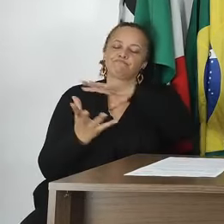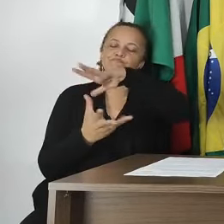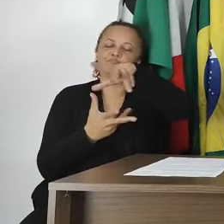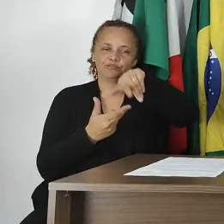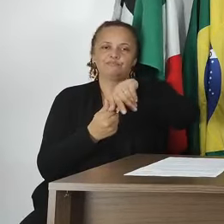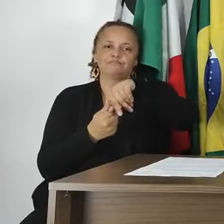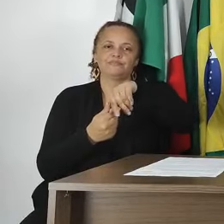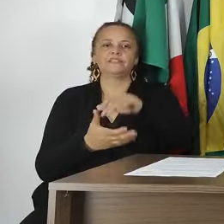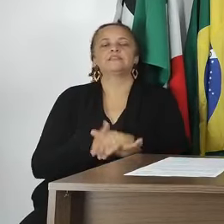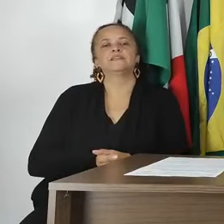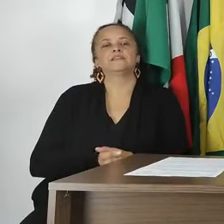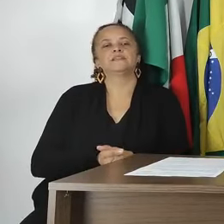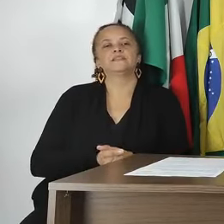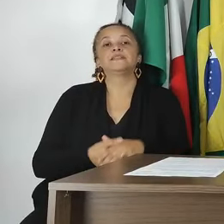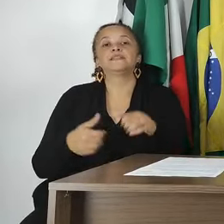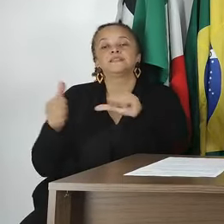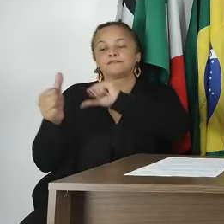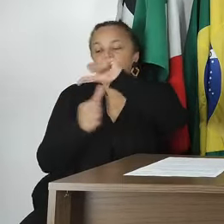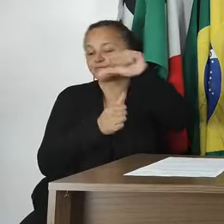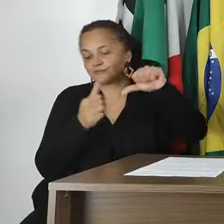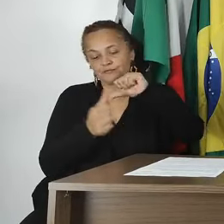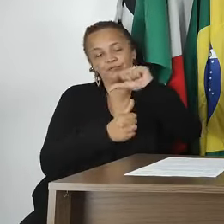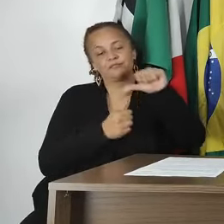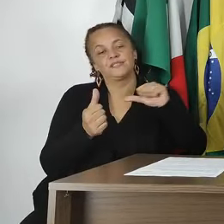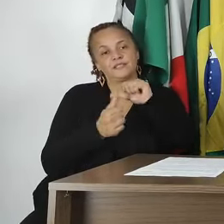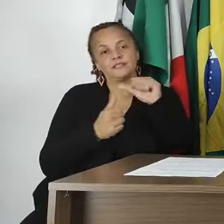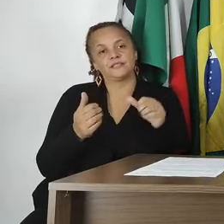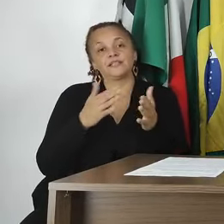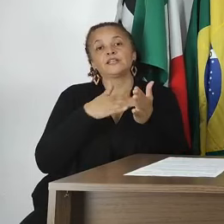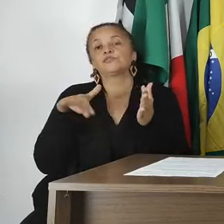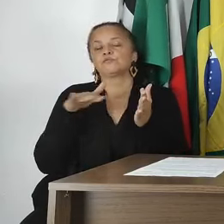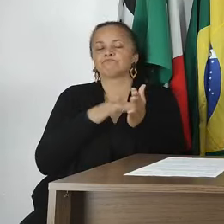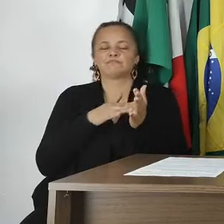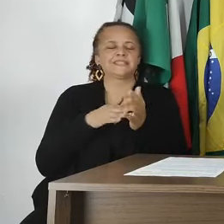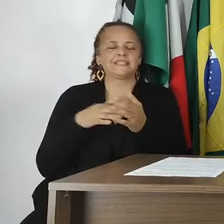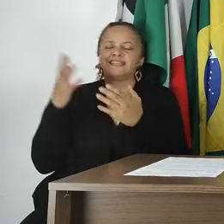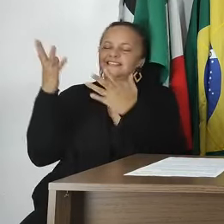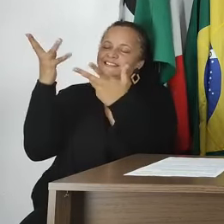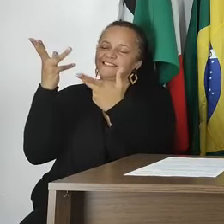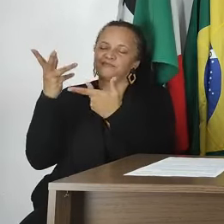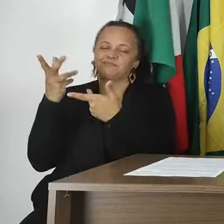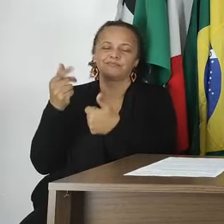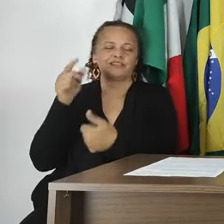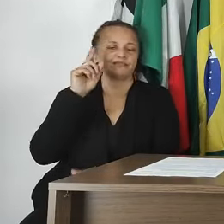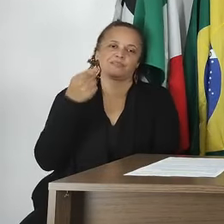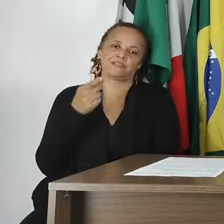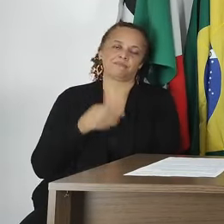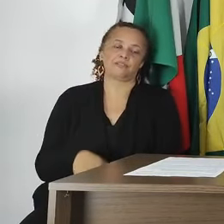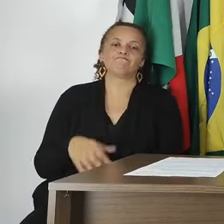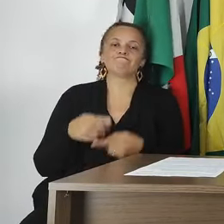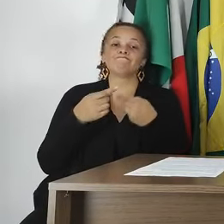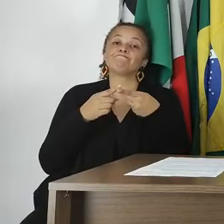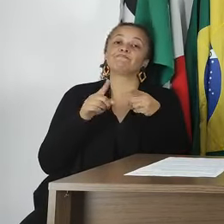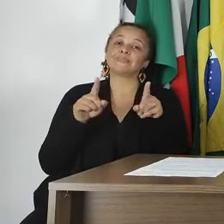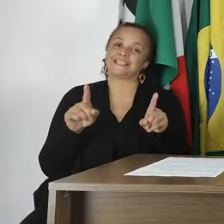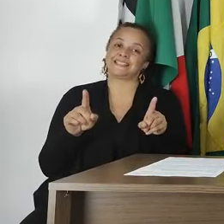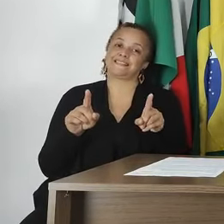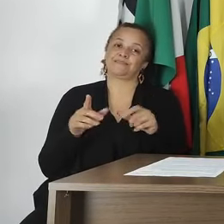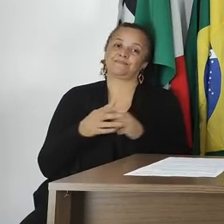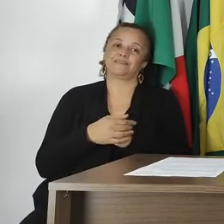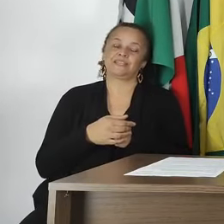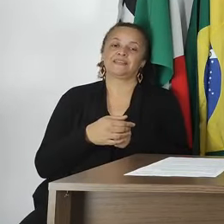país, que ia ser algo tremendo no mundo aí fora. Mas, infelizmente,